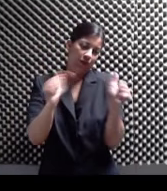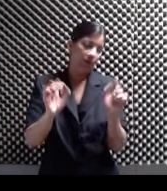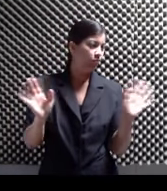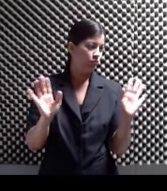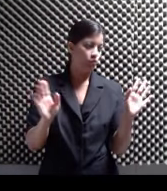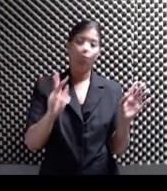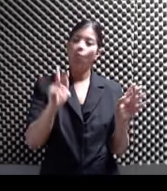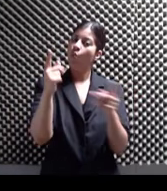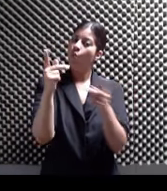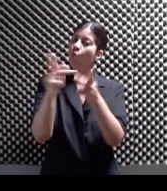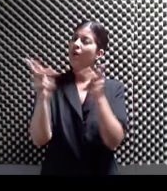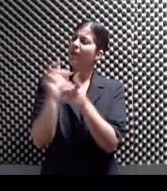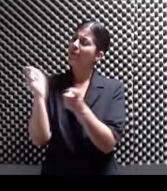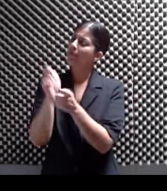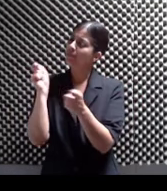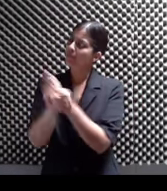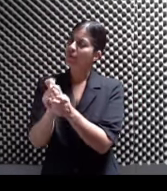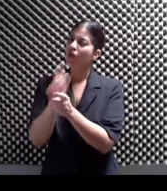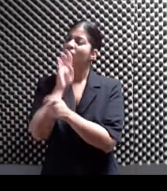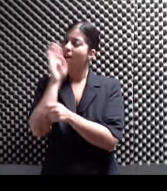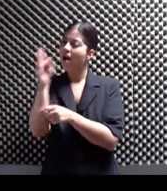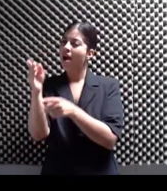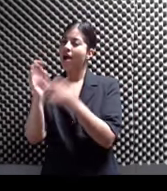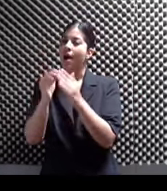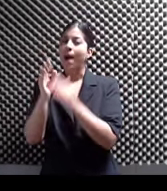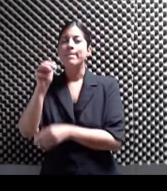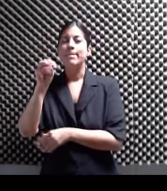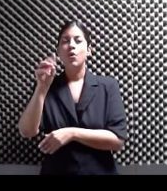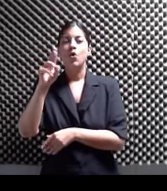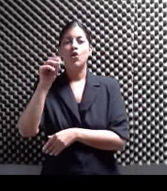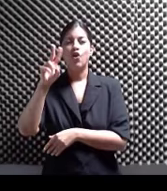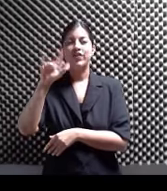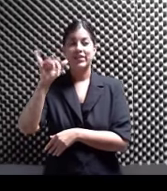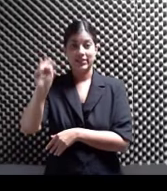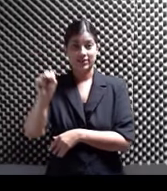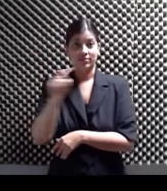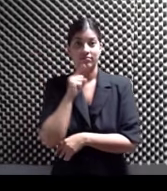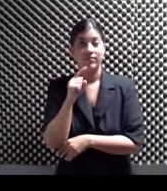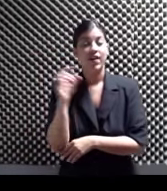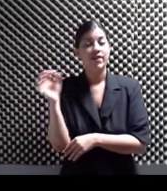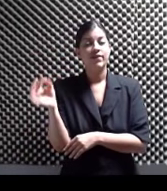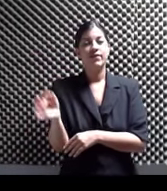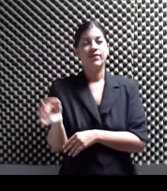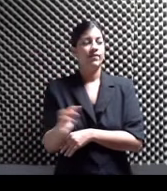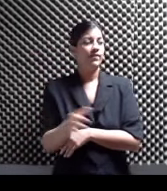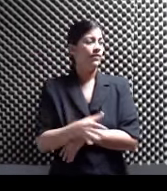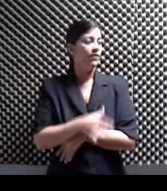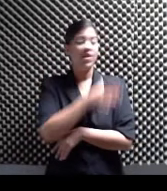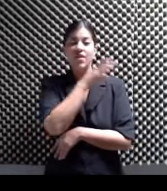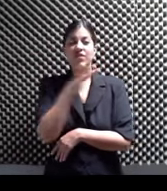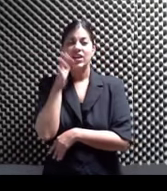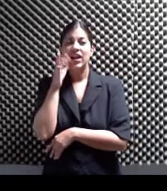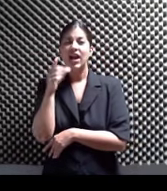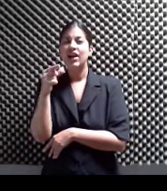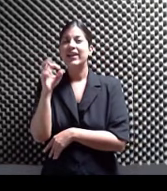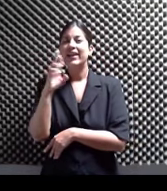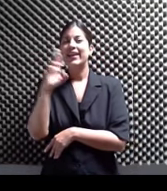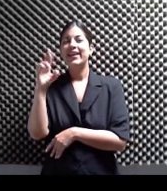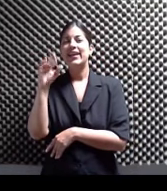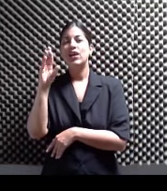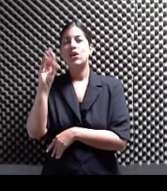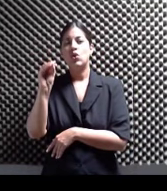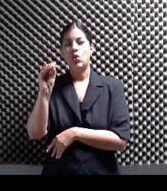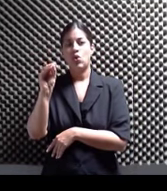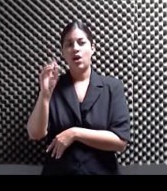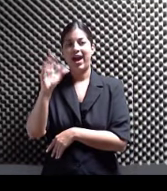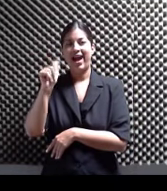lugar específico en Morovis. Estamos hablando de un lugar específico. Es la finca de la sucesión Guerrero Altorán, gracias a